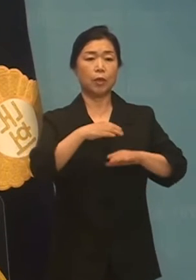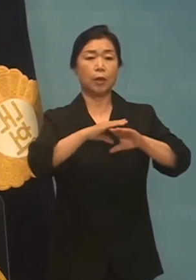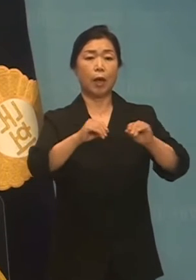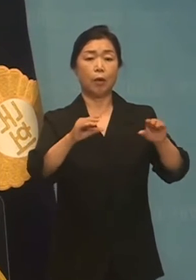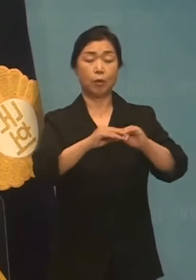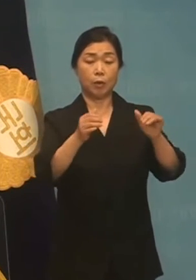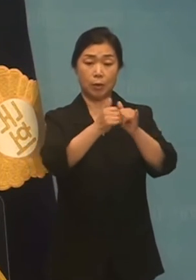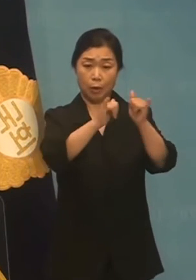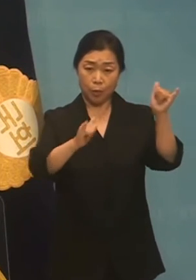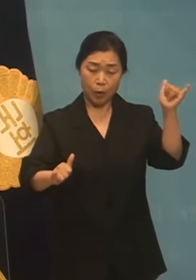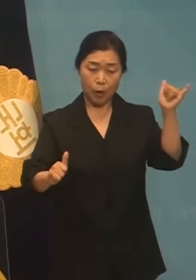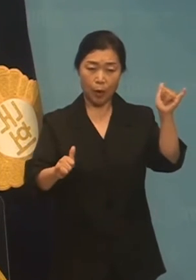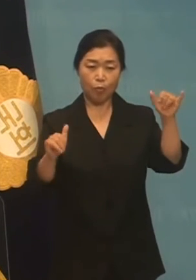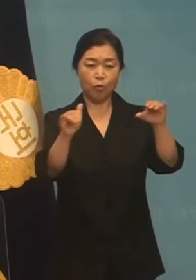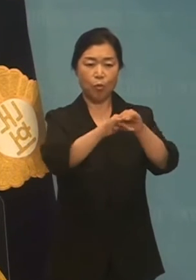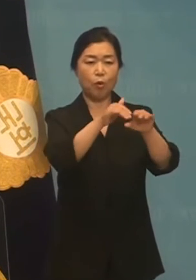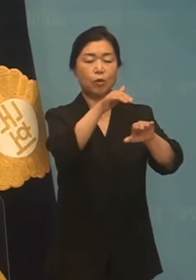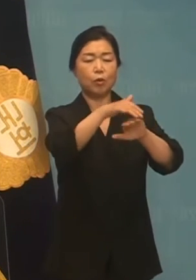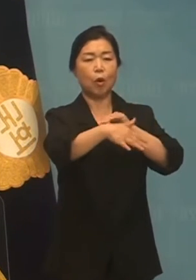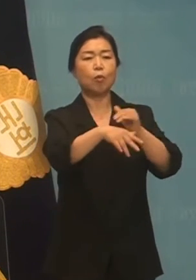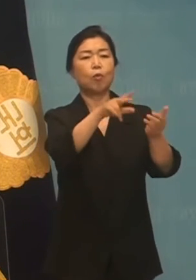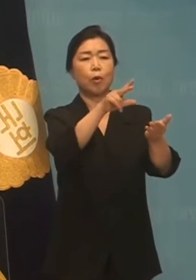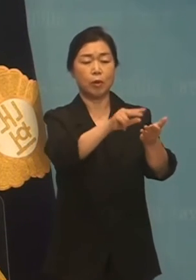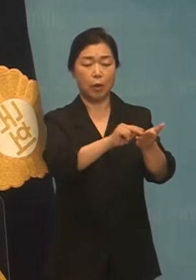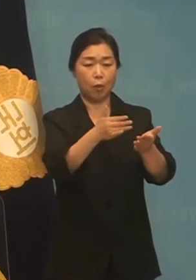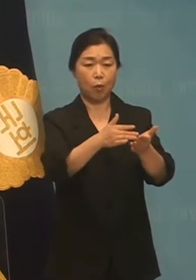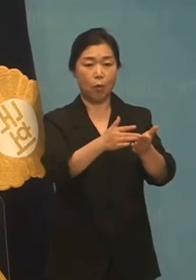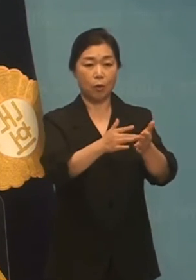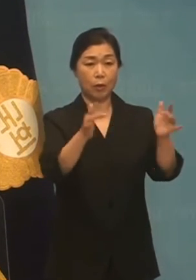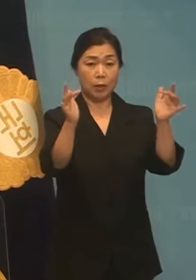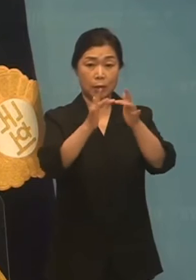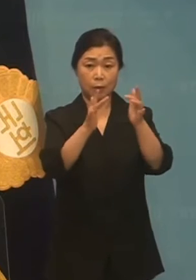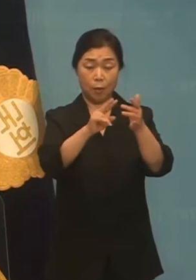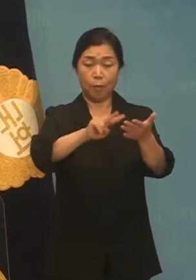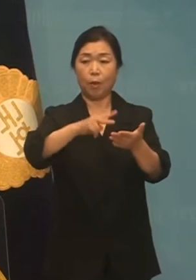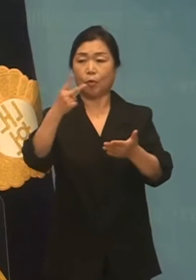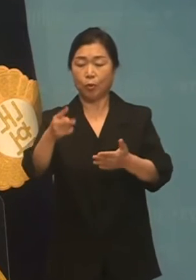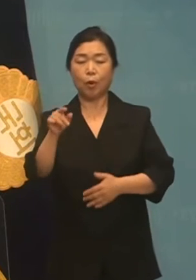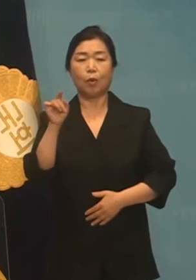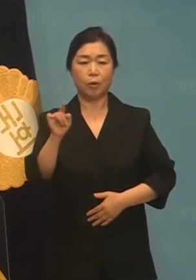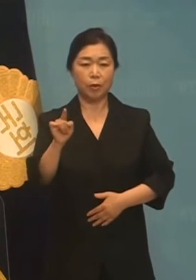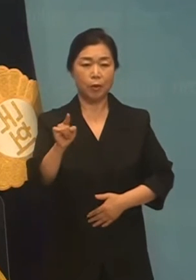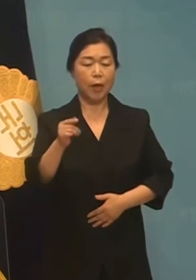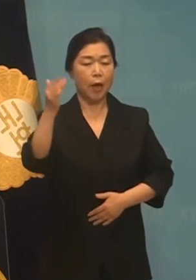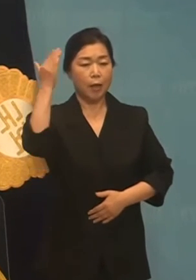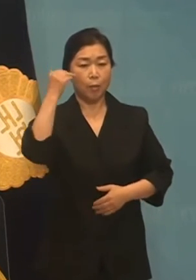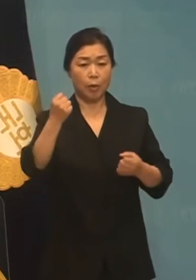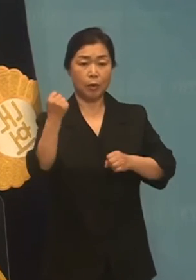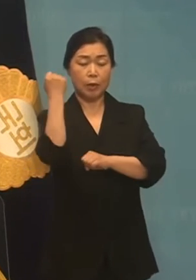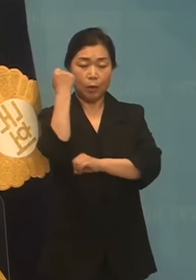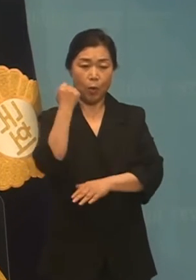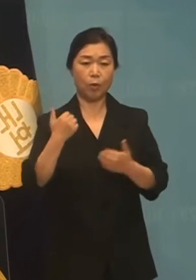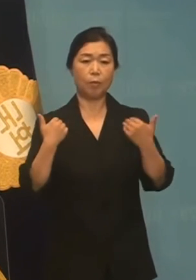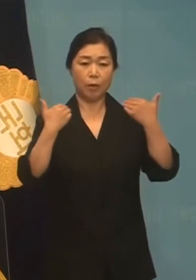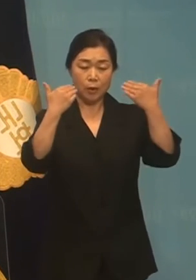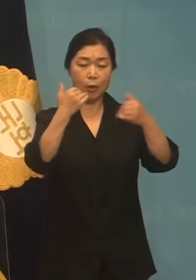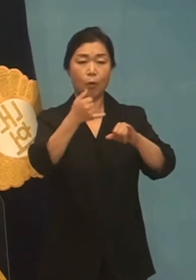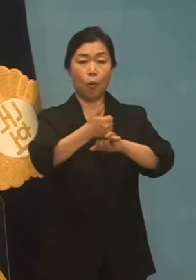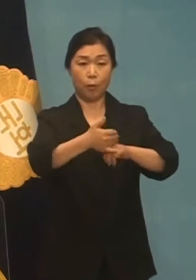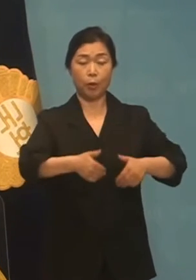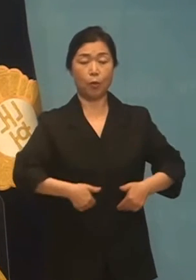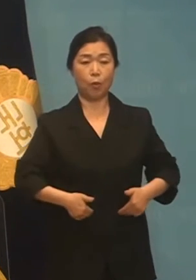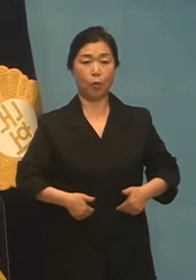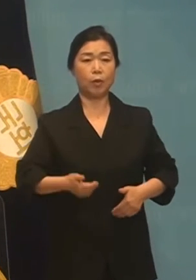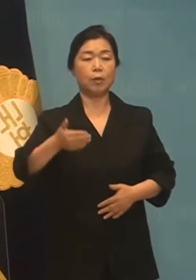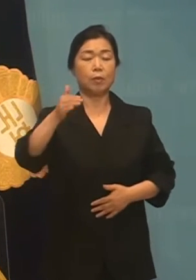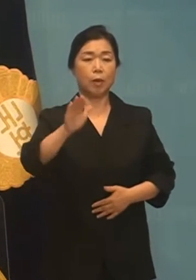인류의 문명사적 과제이고 디지털 경제로의 전환은 대한민국 성장 동력을 위한 필수 전략입니다. 하지만